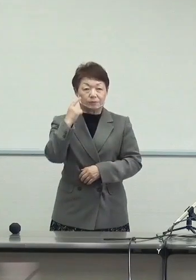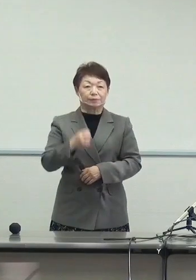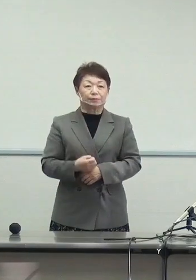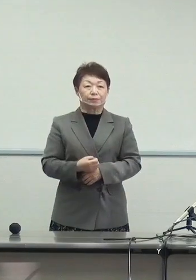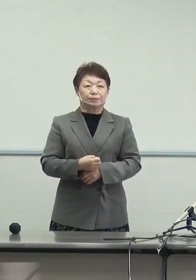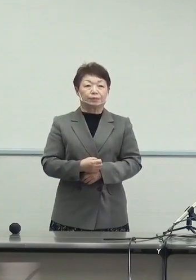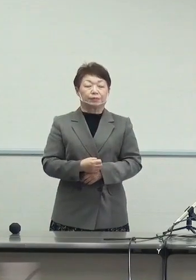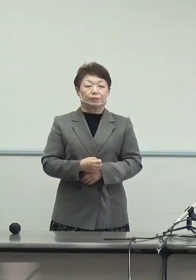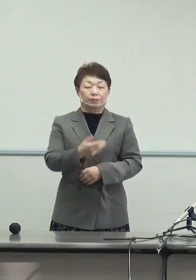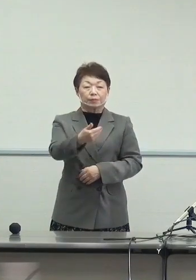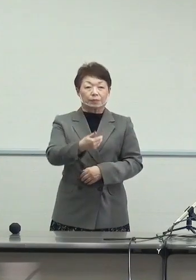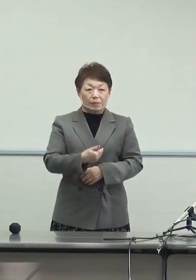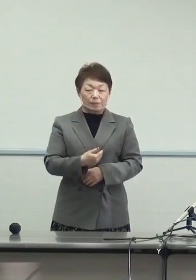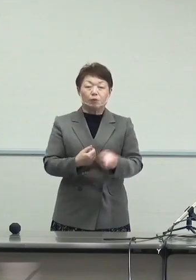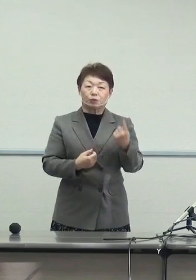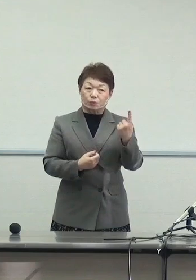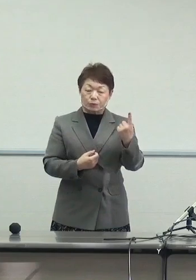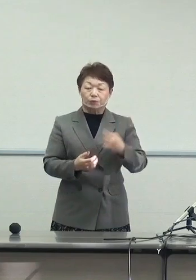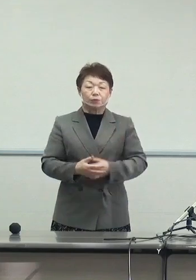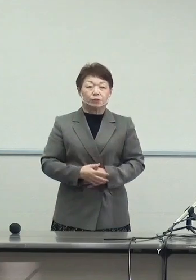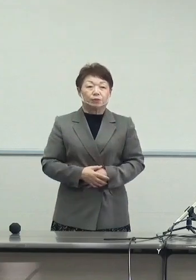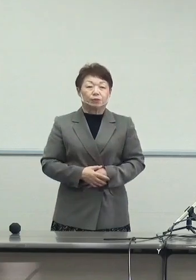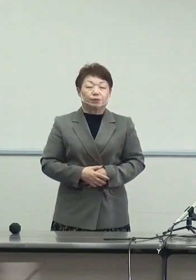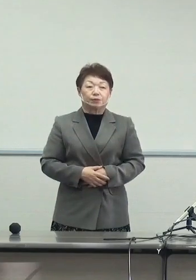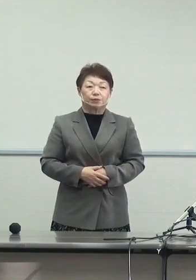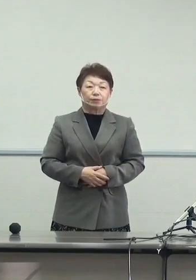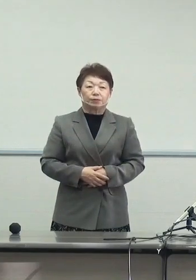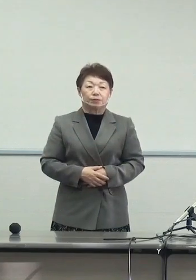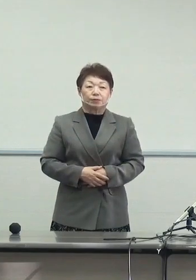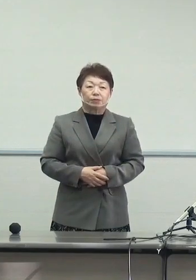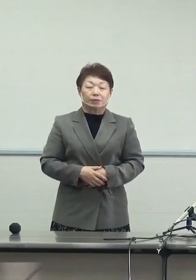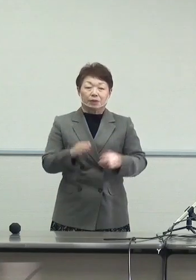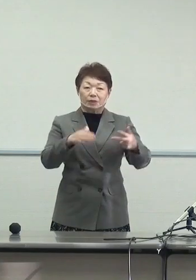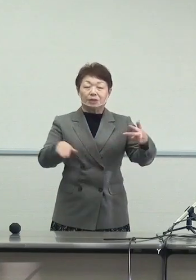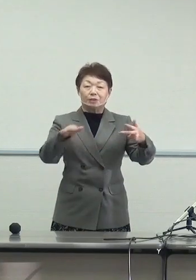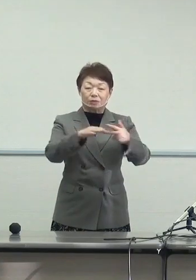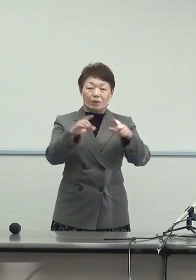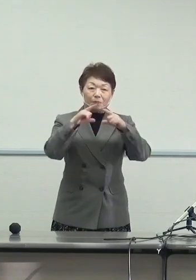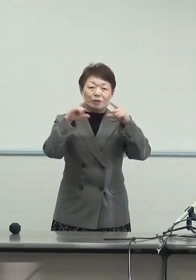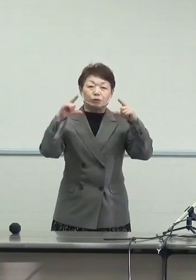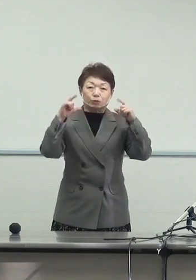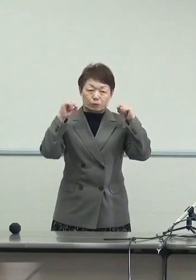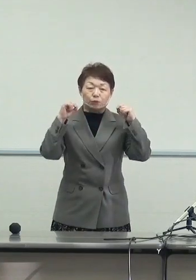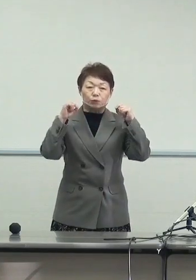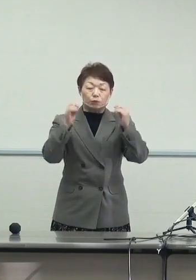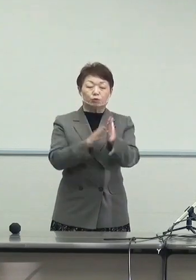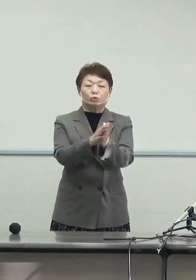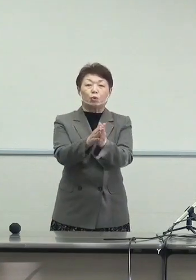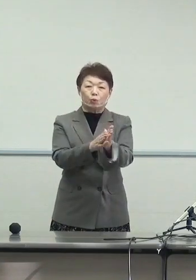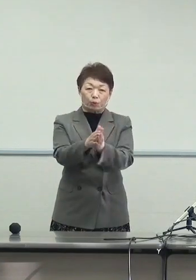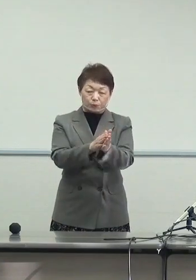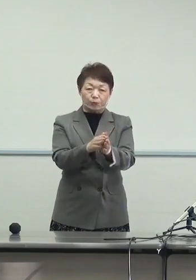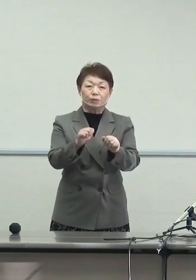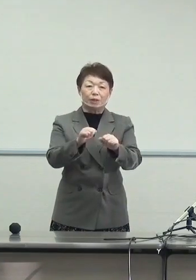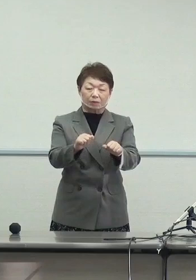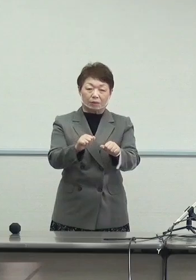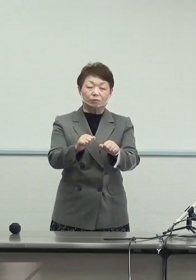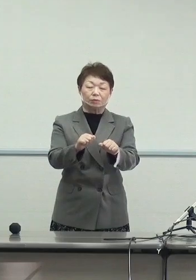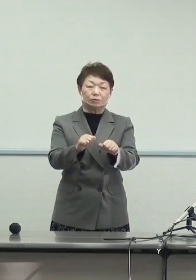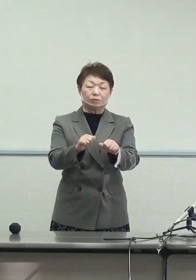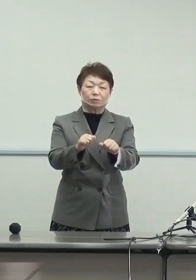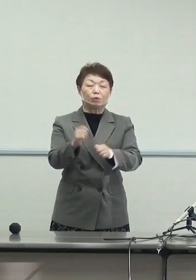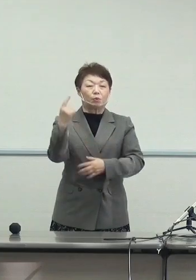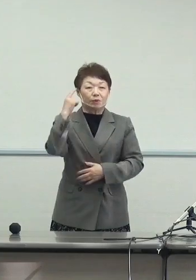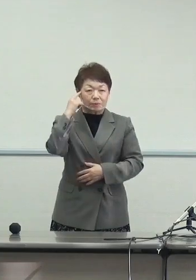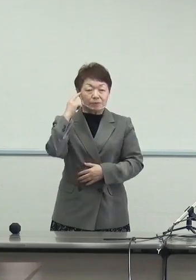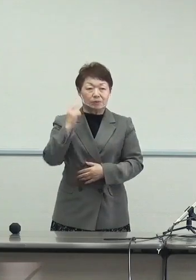です。ありがとうございます。 もう一回すいません、 はい、 施設でマスク着用とか消毒の対策を取っていらっしゃったということなん